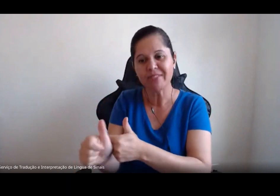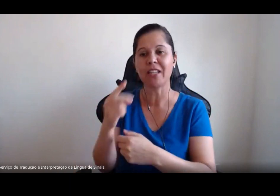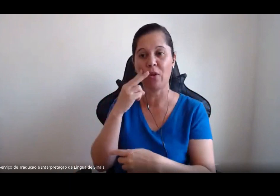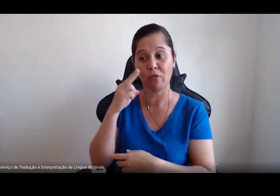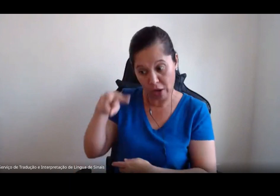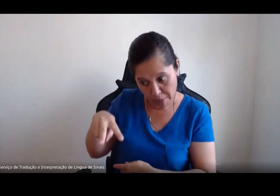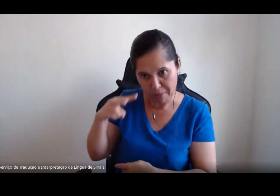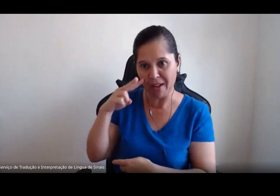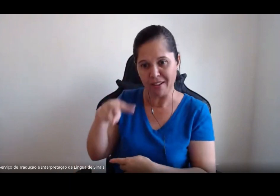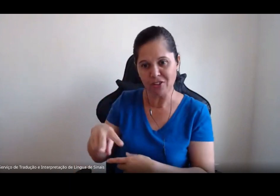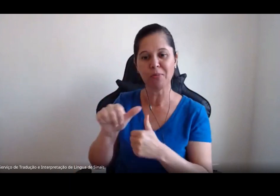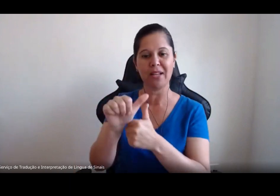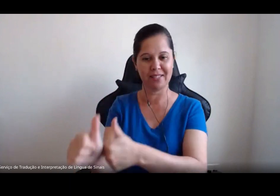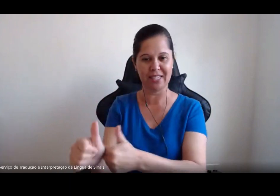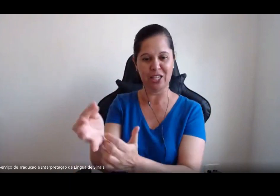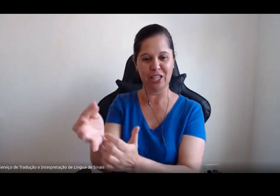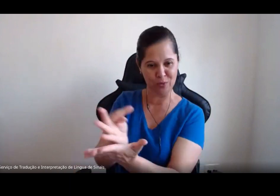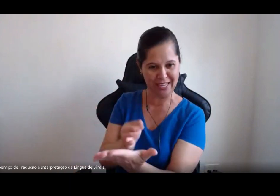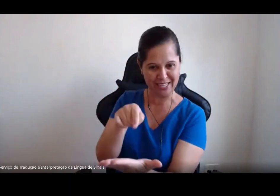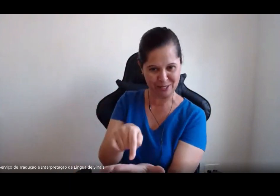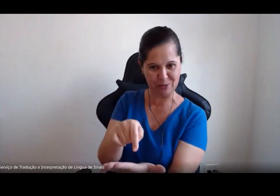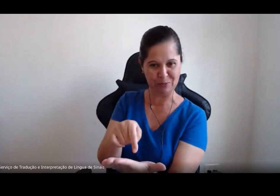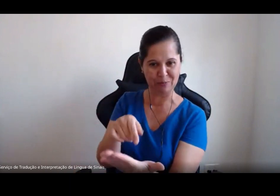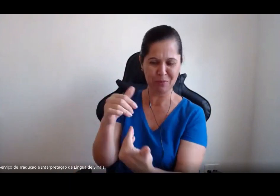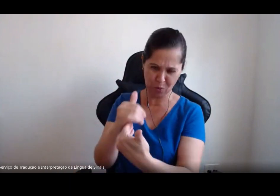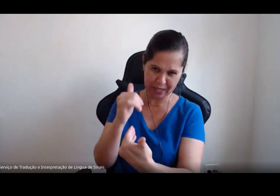então eu vou ficar olhando para baixo seguindo esse texto, tá bom?